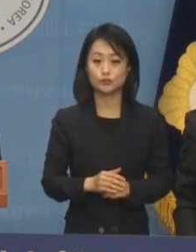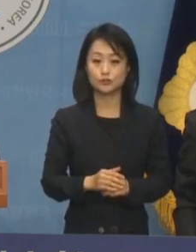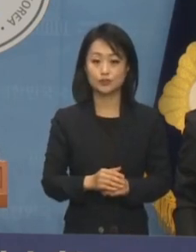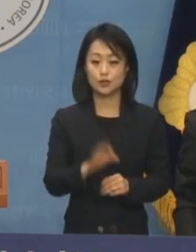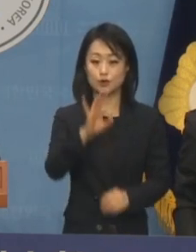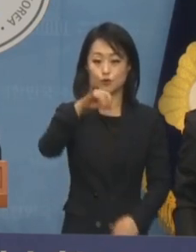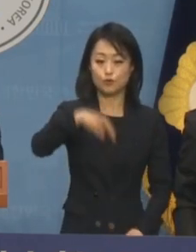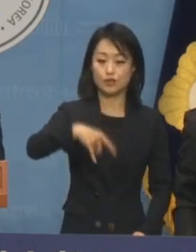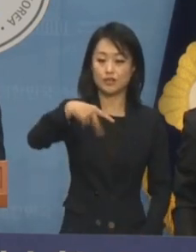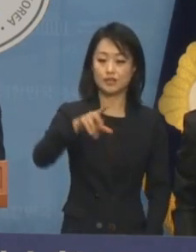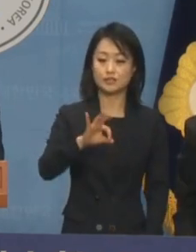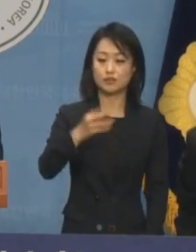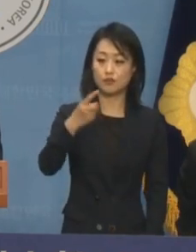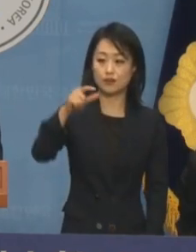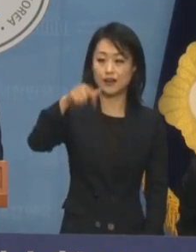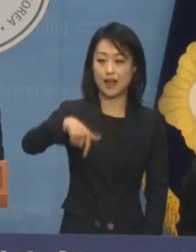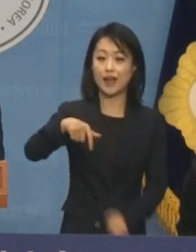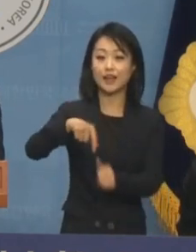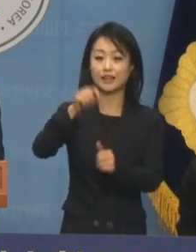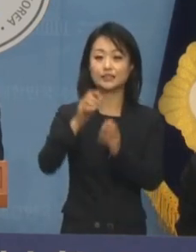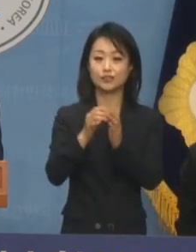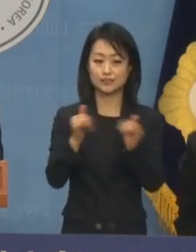위성락 당선자이십니다.